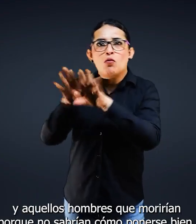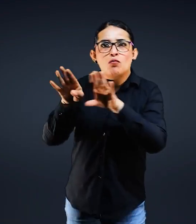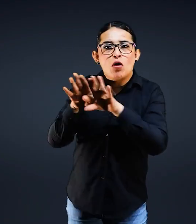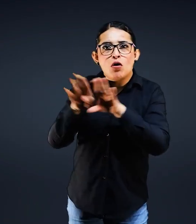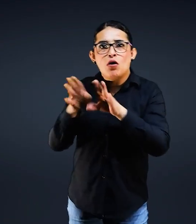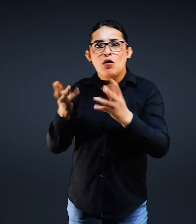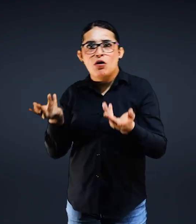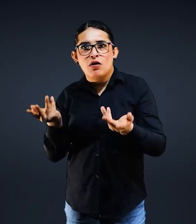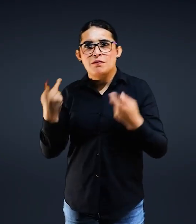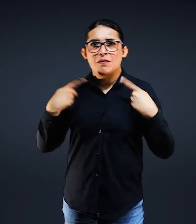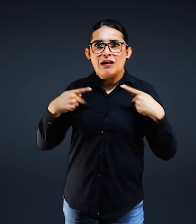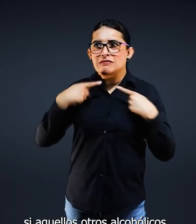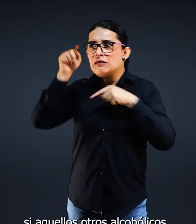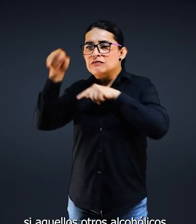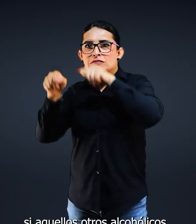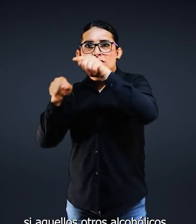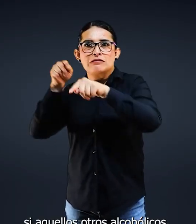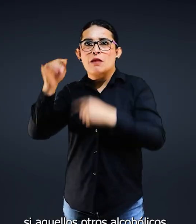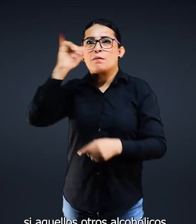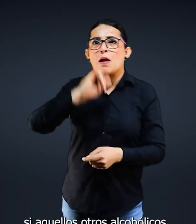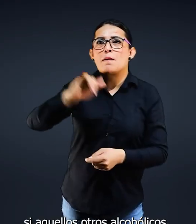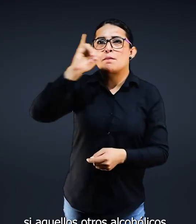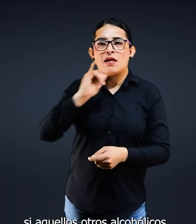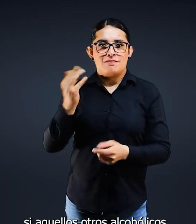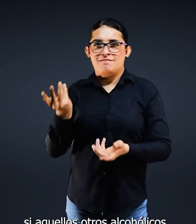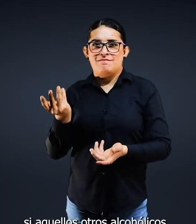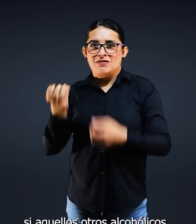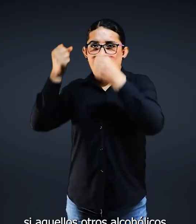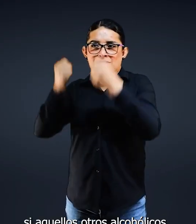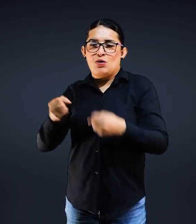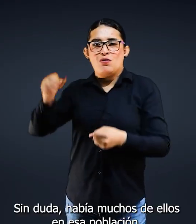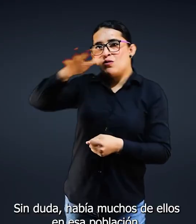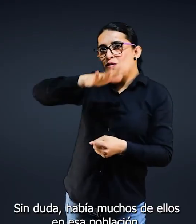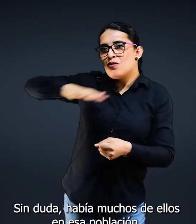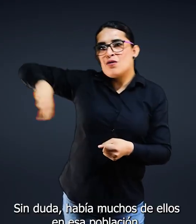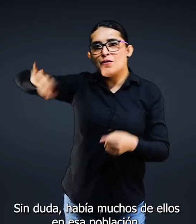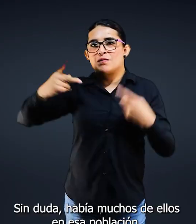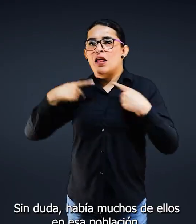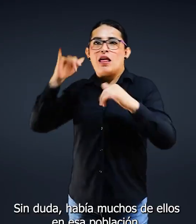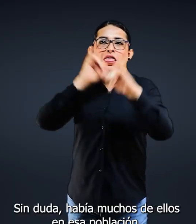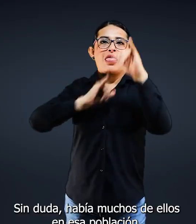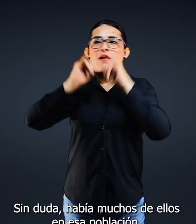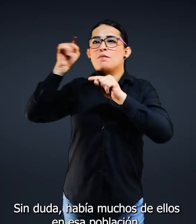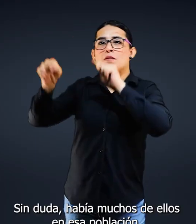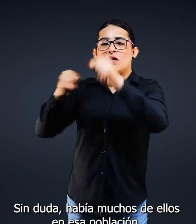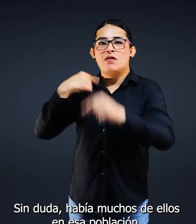bien. Sí, aquellos otros alcohólicos. Sin duda había muchos de ellos en esa población.